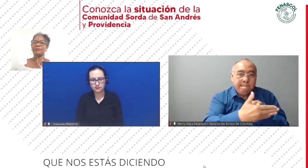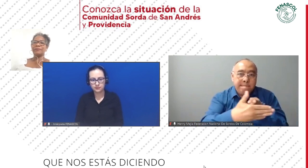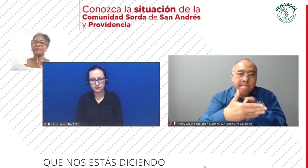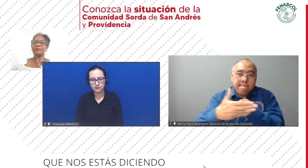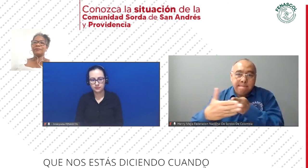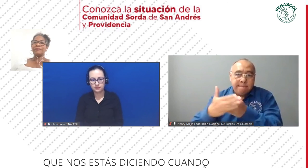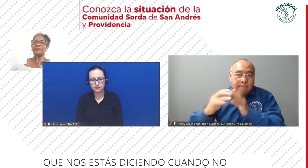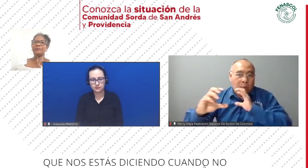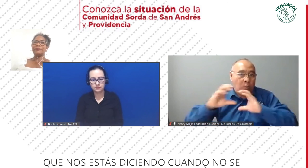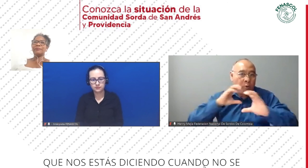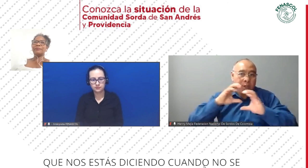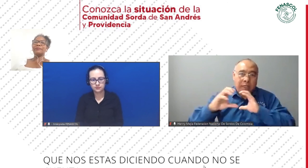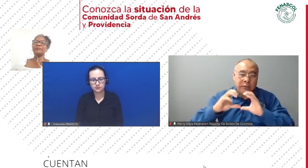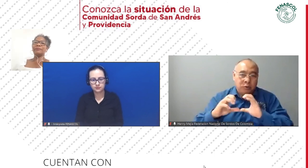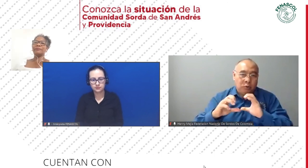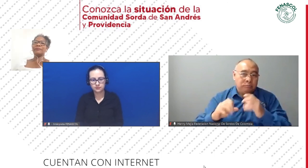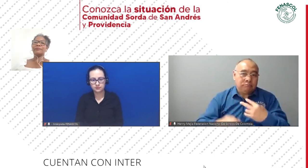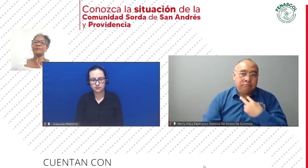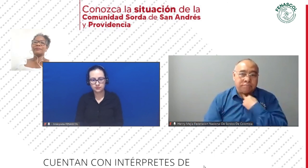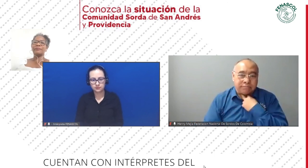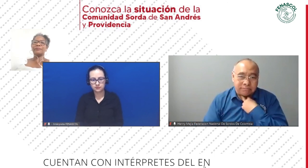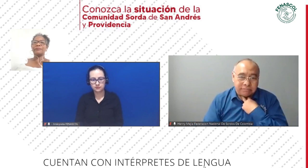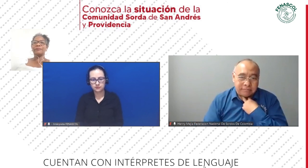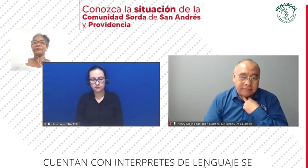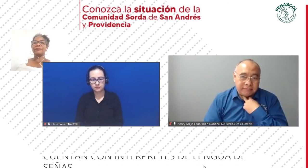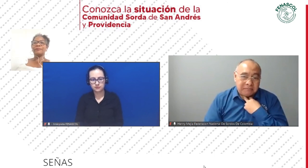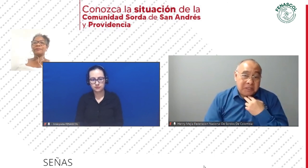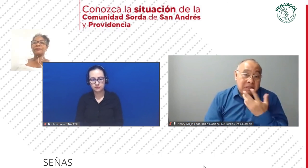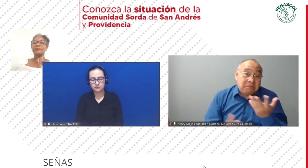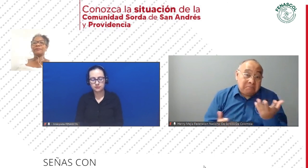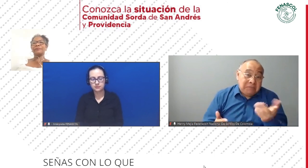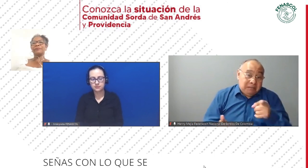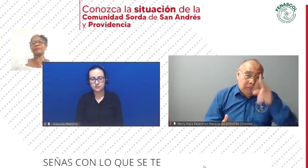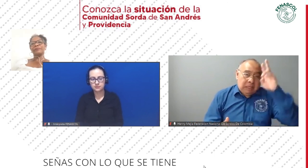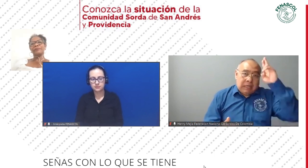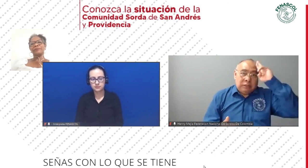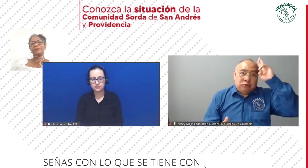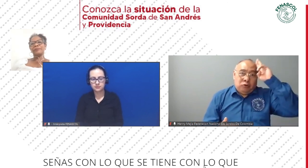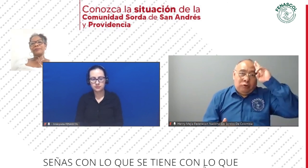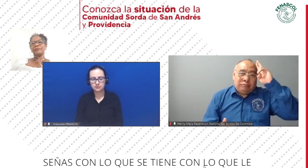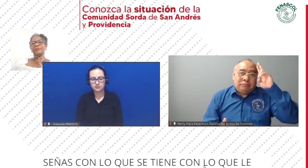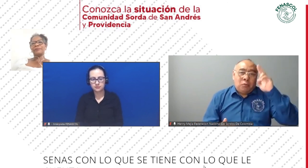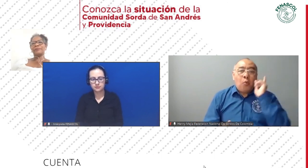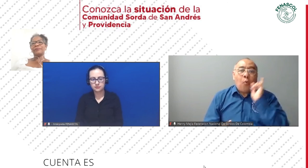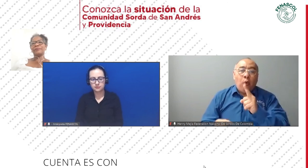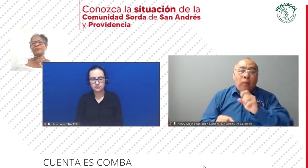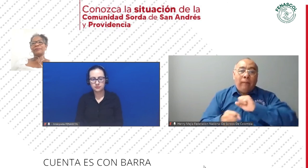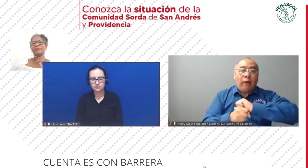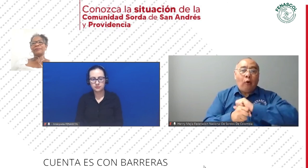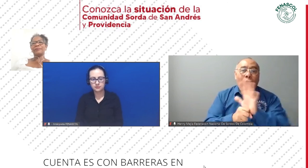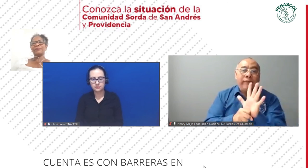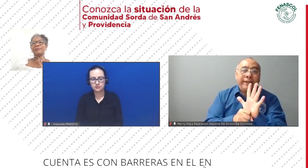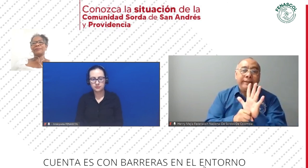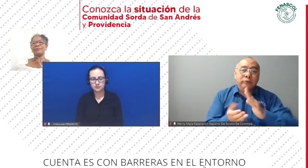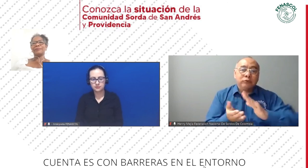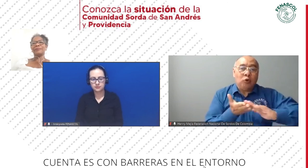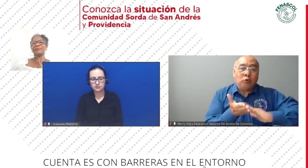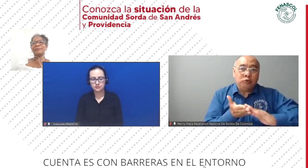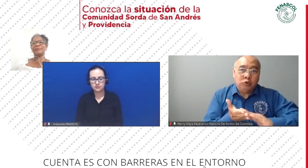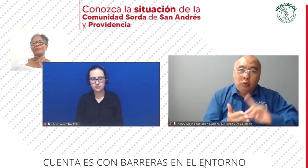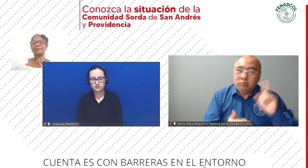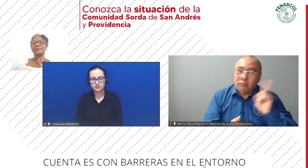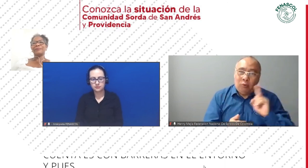cuando no se cuentan con intérpretes de lengua de señas con lo que se tiene con lo que se cuenta es con barreras en el entorno